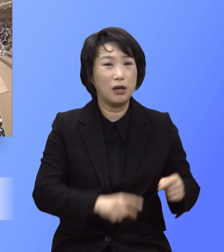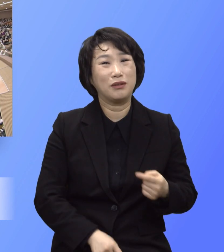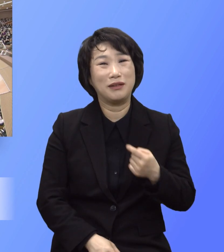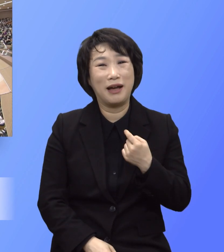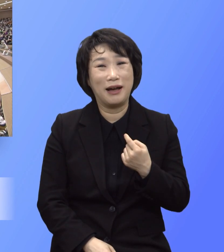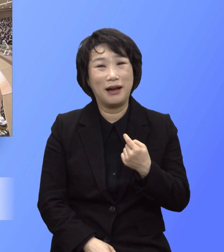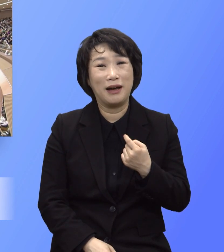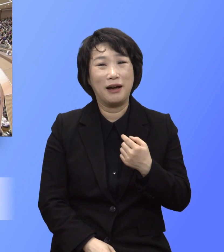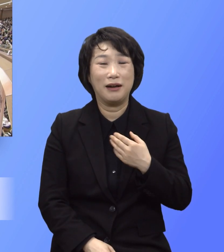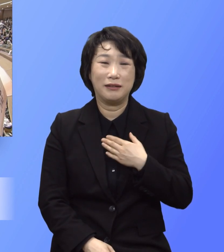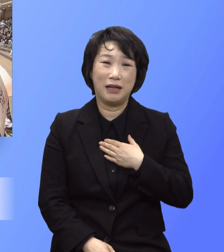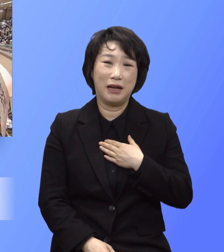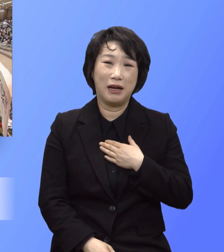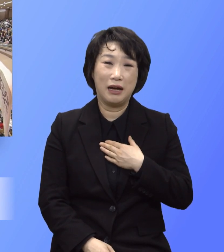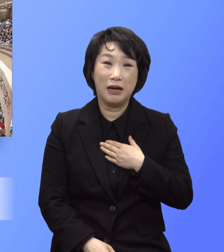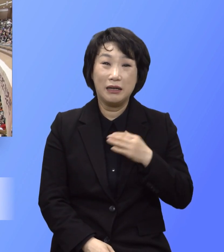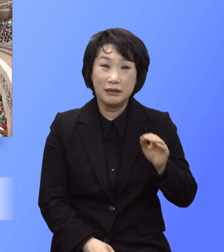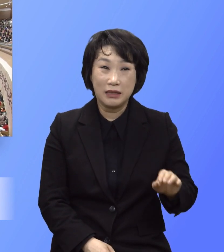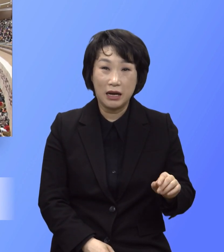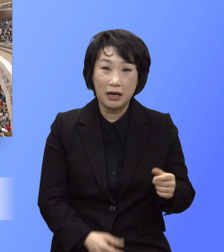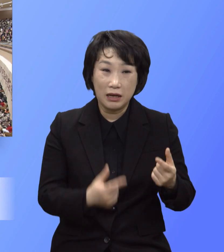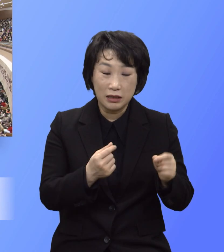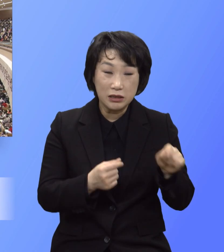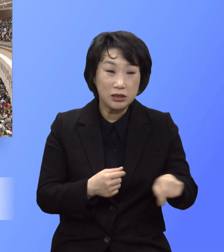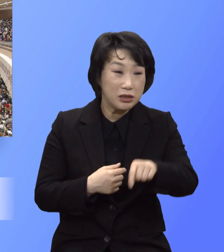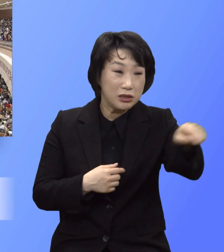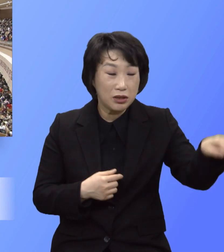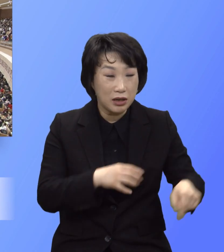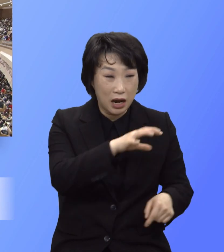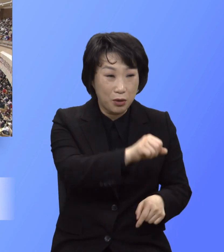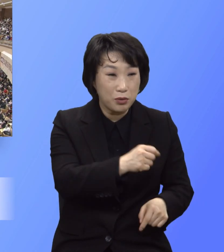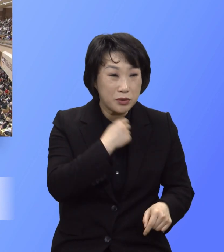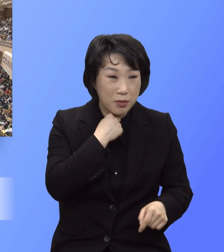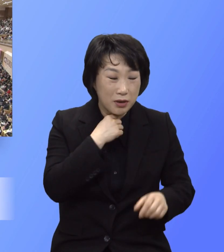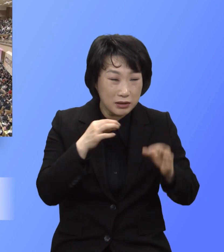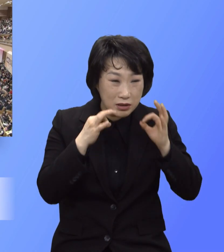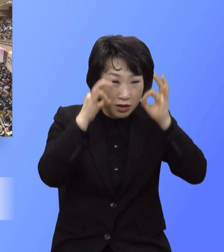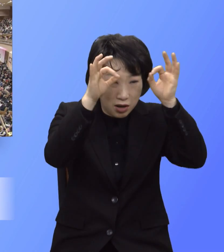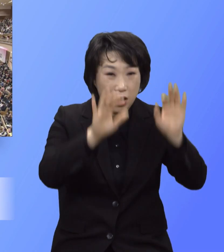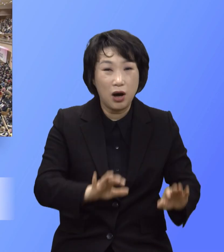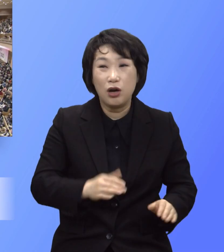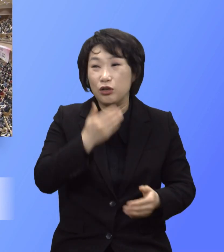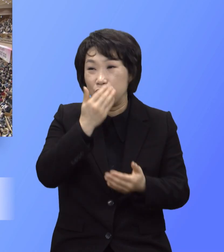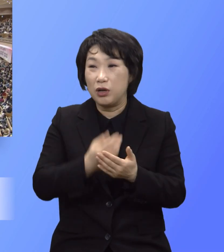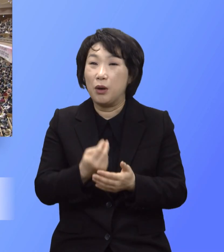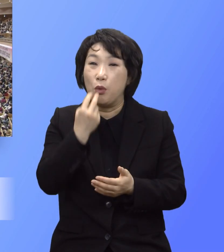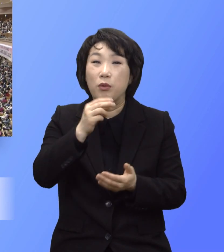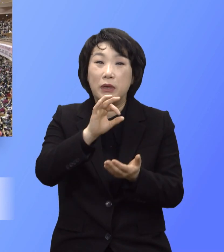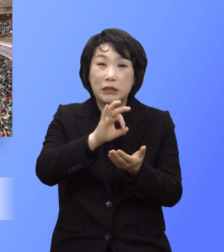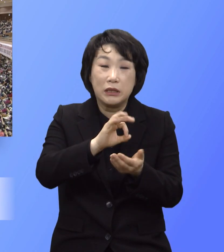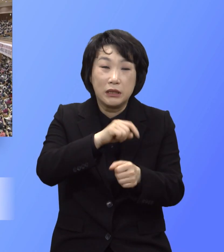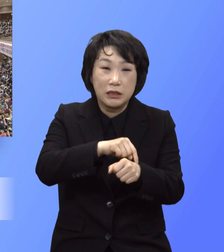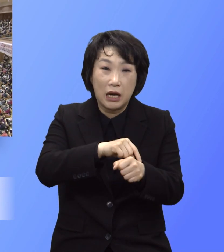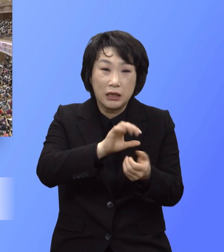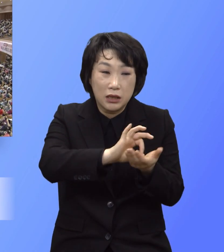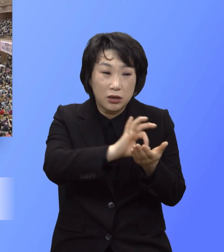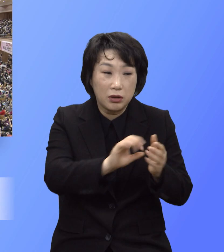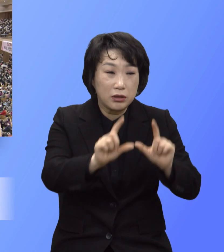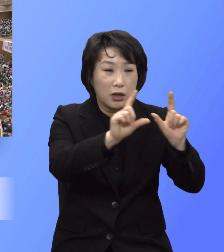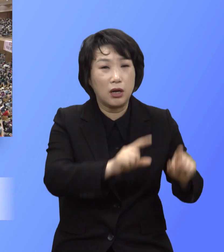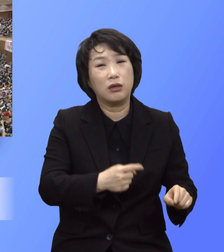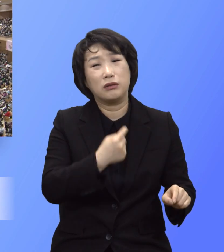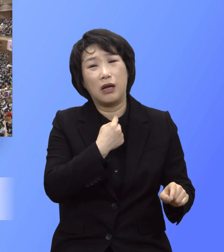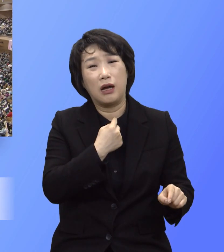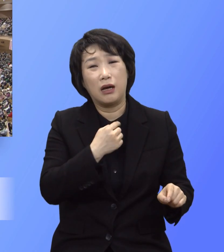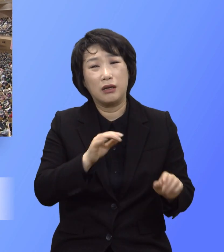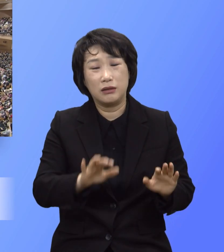살았던가. 그렇게 그것은 옷도자 몸부림치며 귀한 목숨을 허비하며 살았던가. 과연